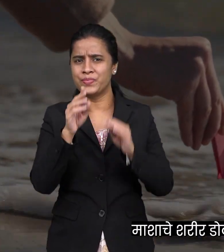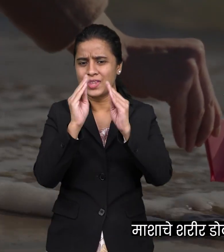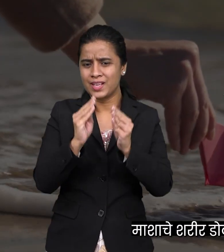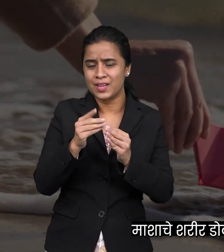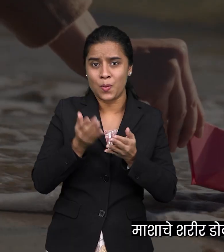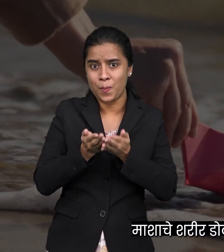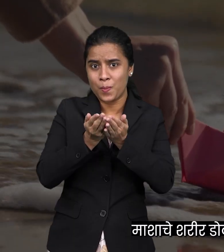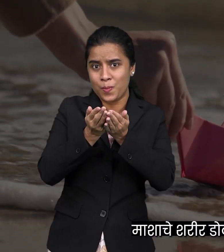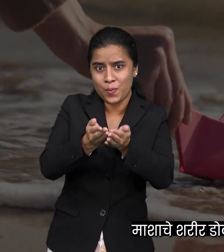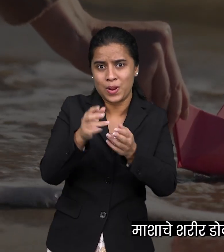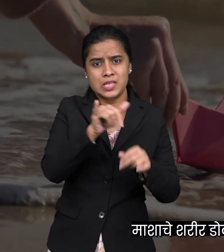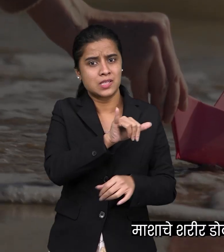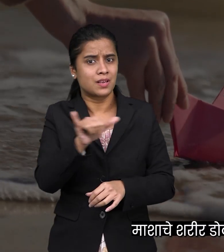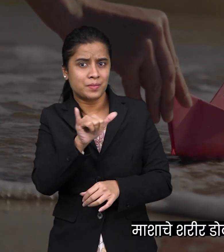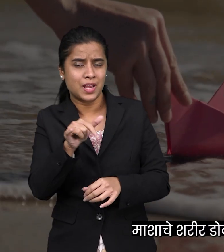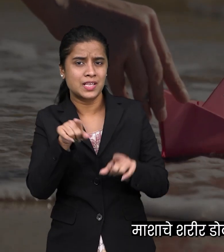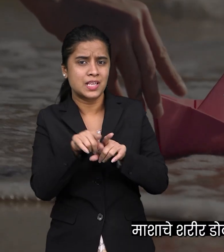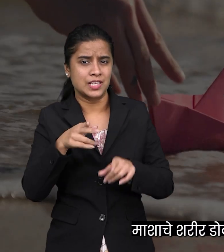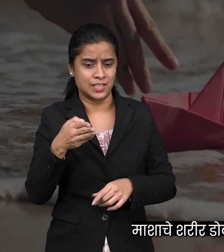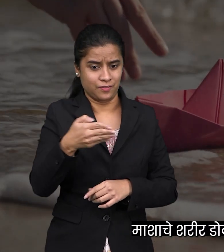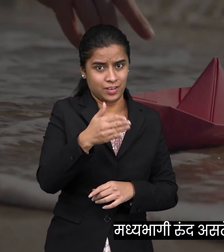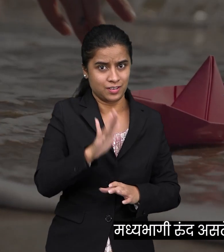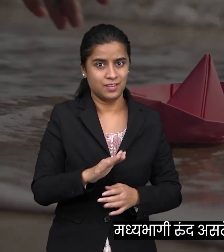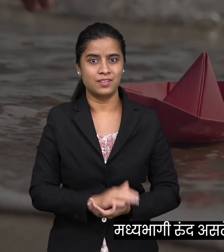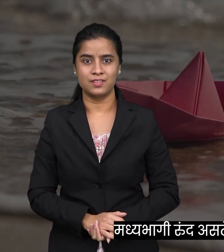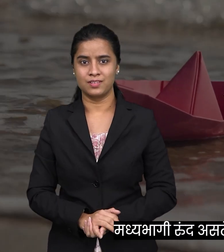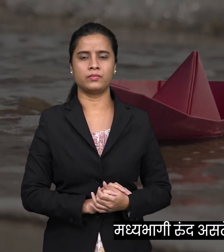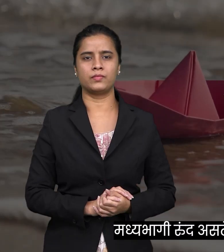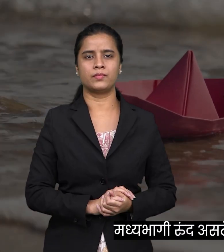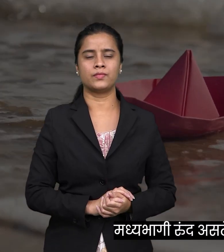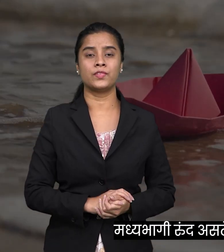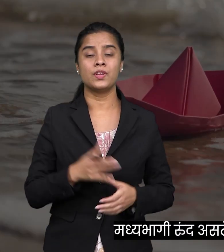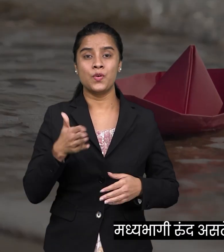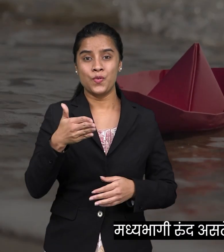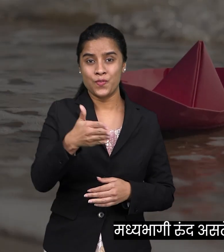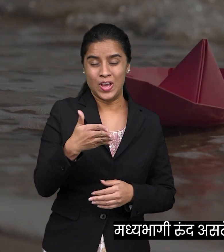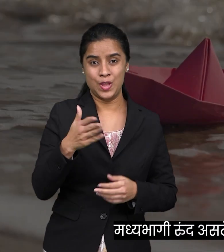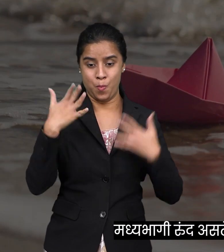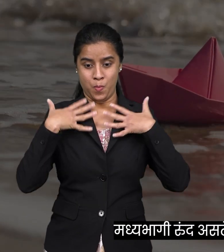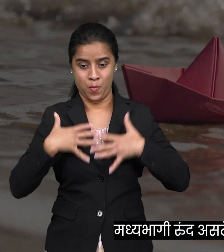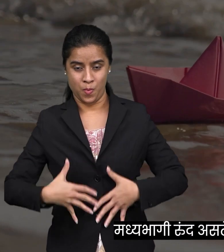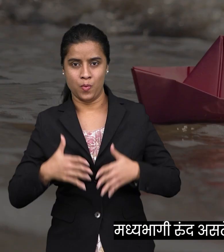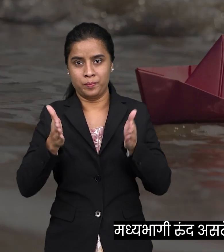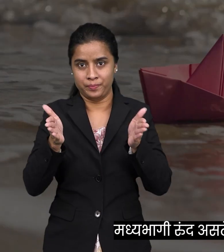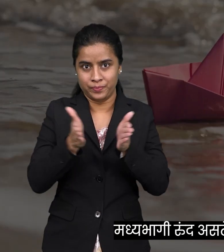माशाचे शरीर डोक्यावर आणि शेपटीवर अरुंद आणि मध्यभागी रुंद असते आणि दोन्ही टोके निमुळती असतात.